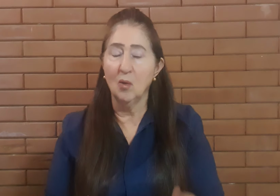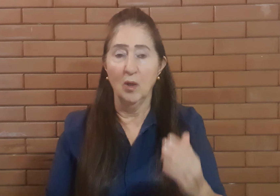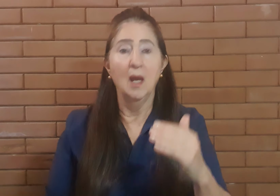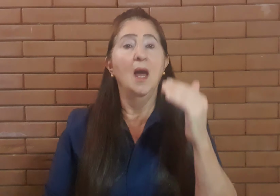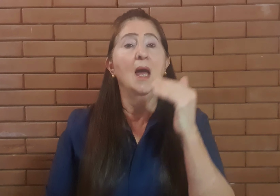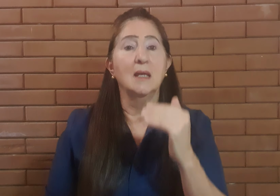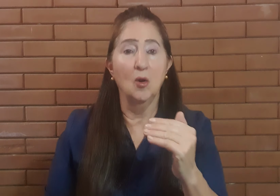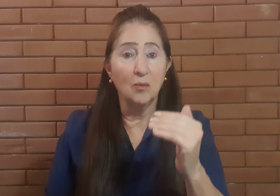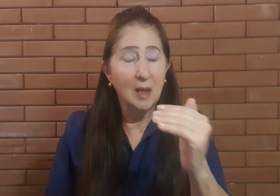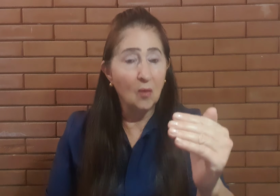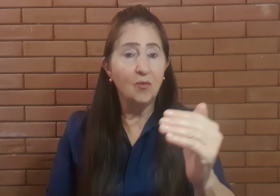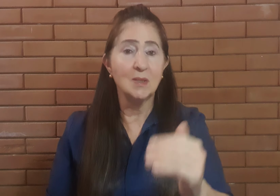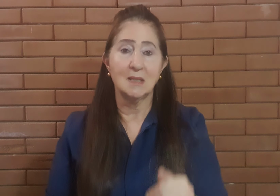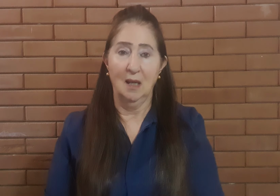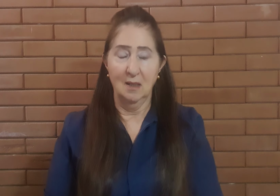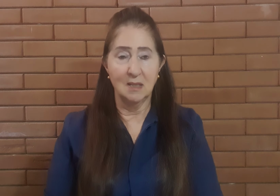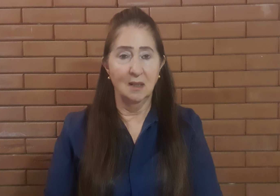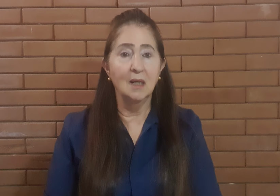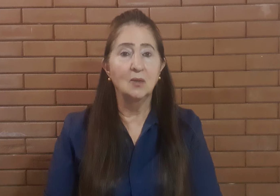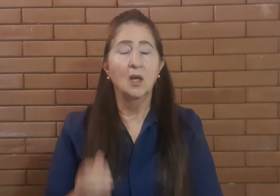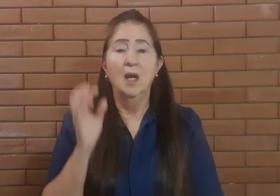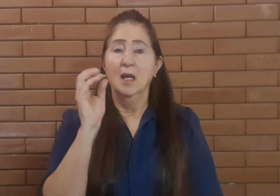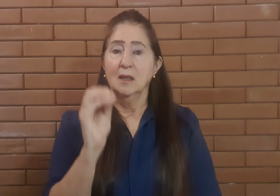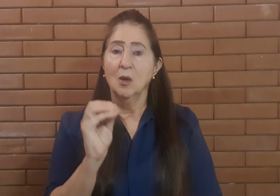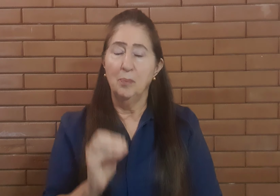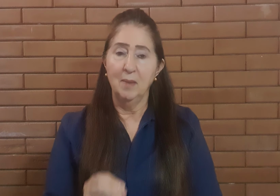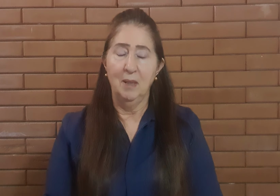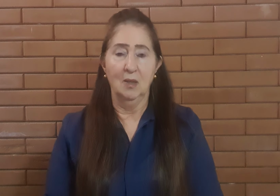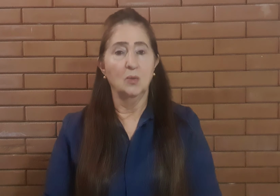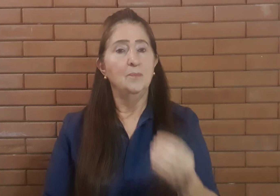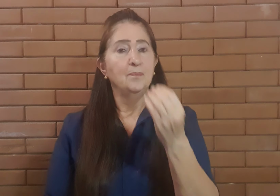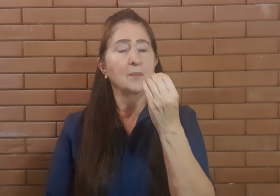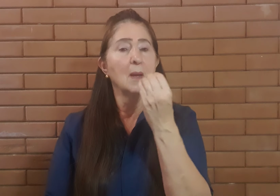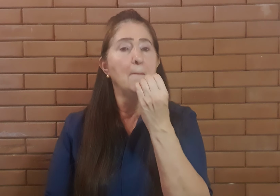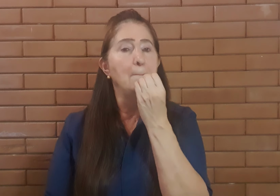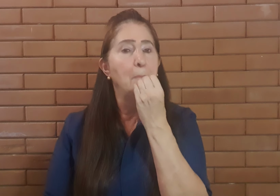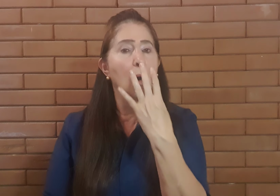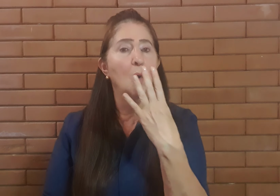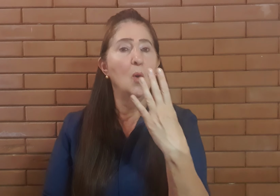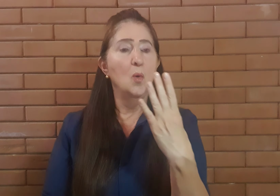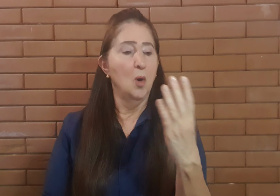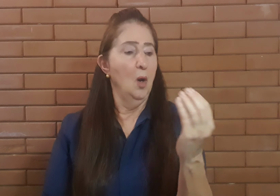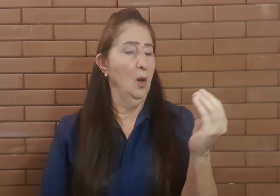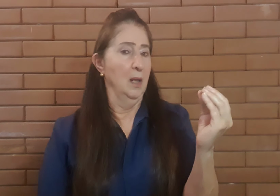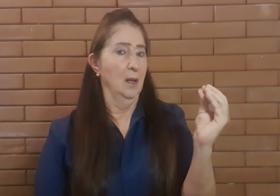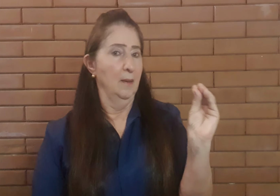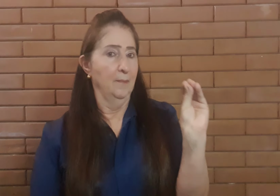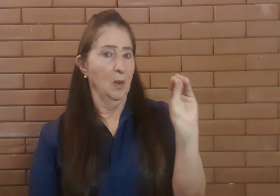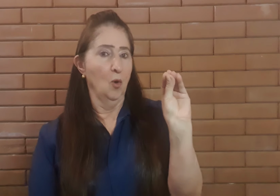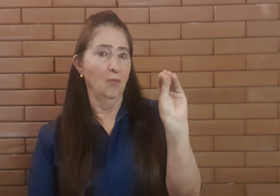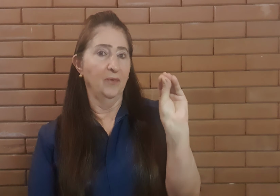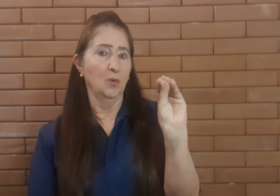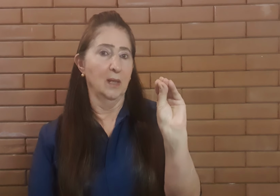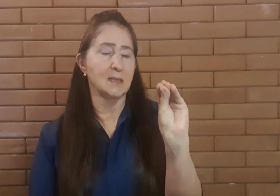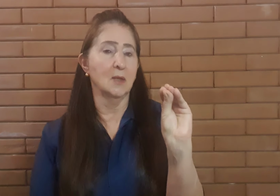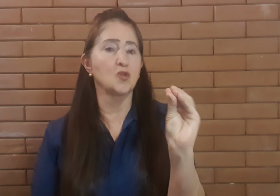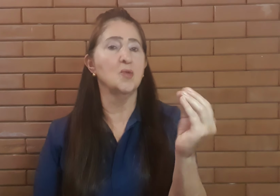agora, que é o que eu vou estar ensinando, então, primeiro, bom, olha, configuração de